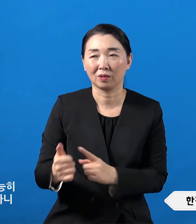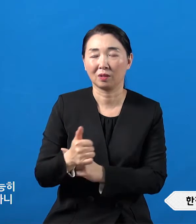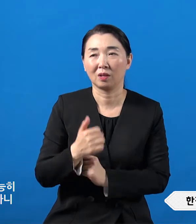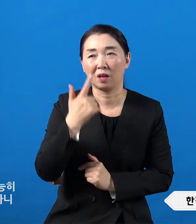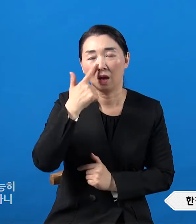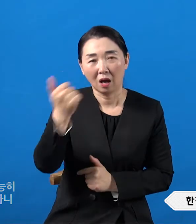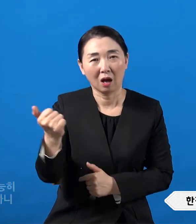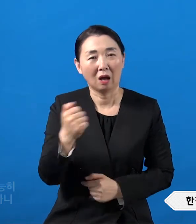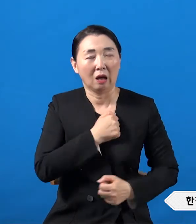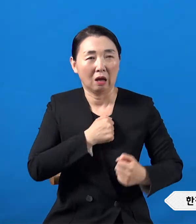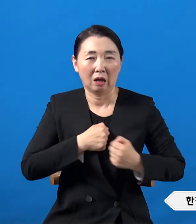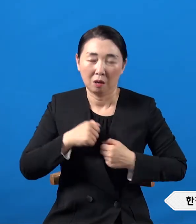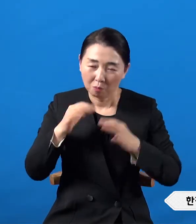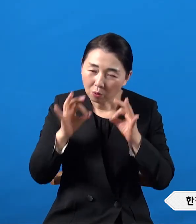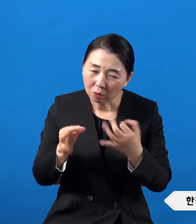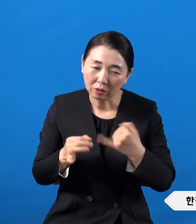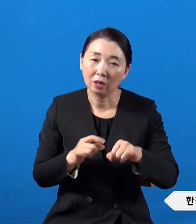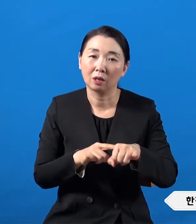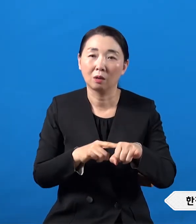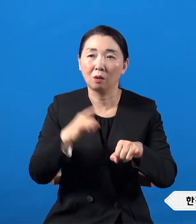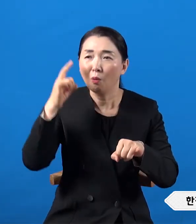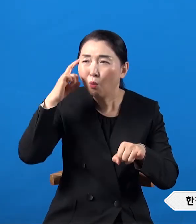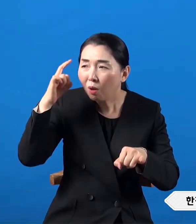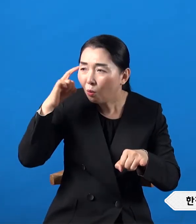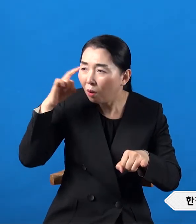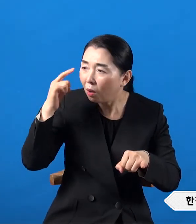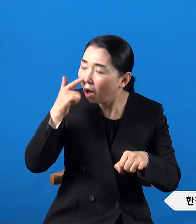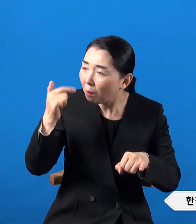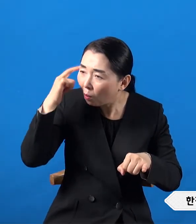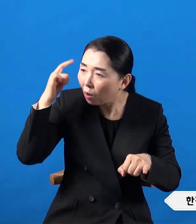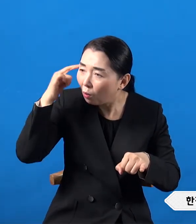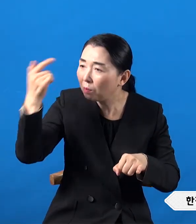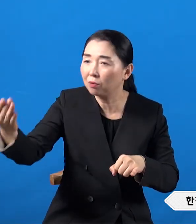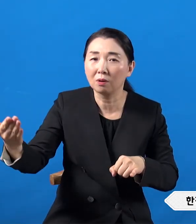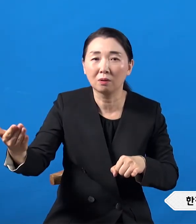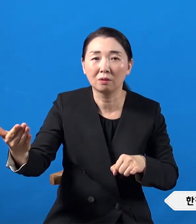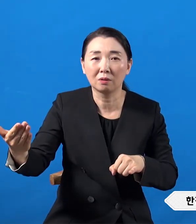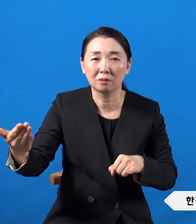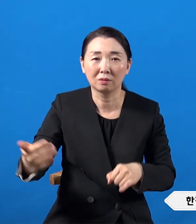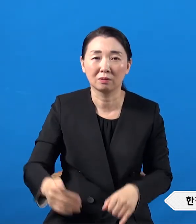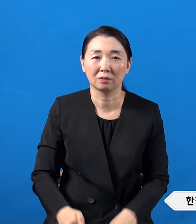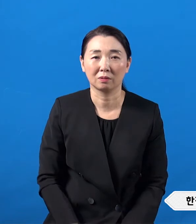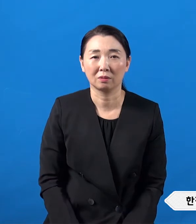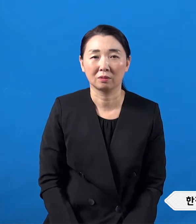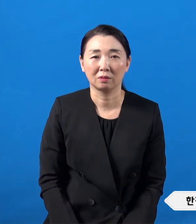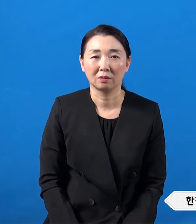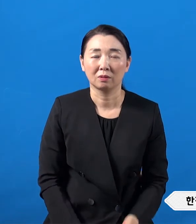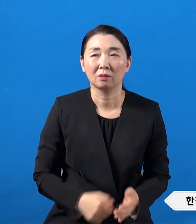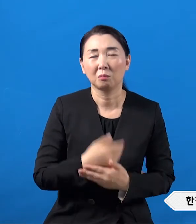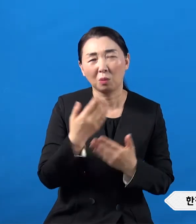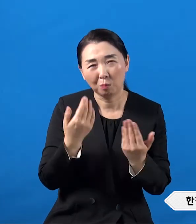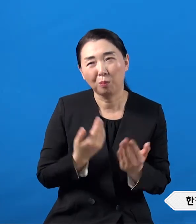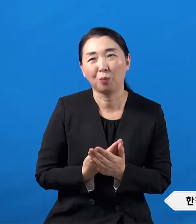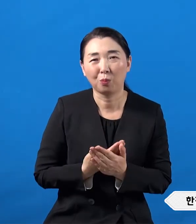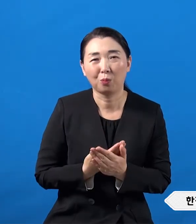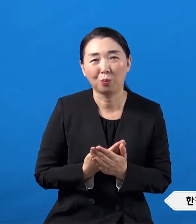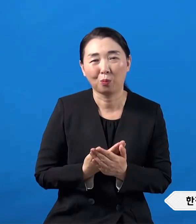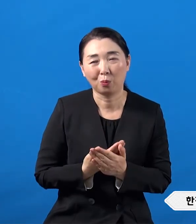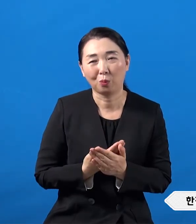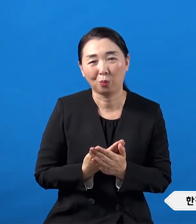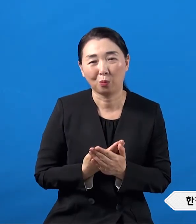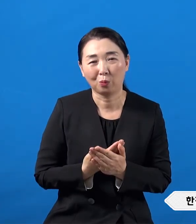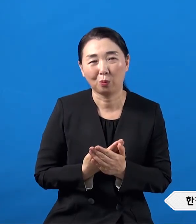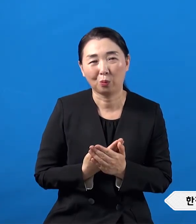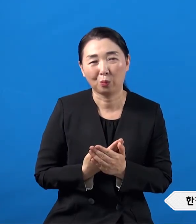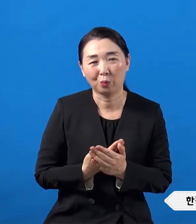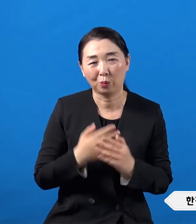울부짖는 아버지를 보고 딸이 왜 그러시냐고 물었겠죠. 그래서 자초지종을 알게 된